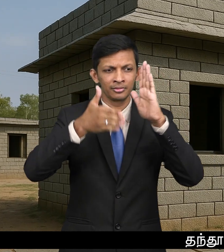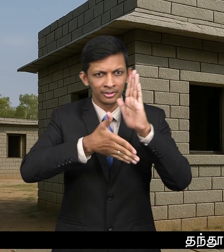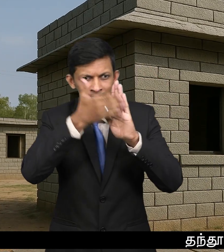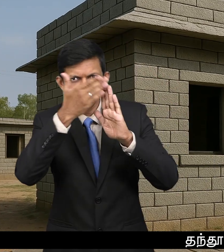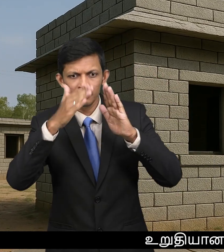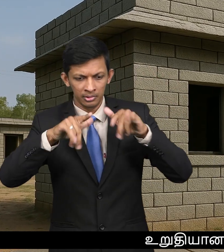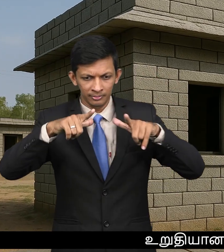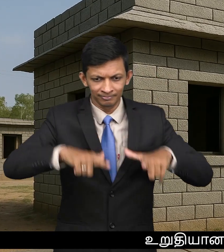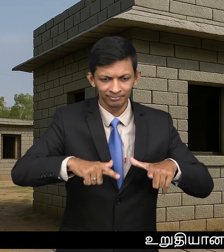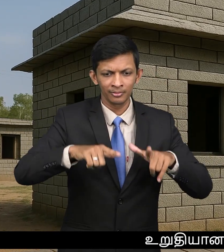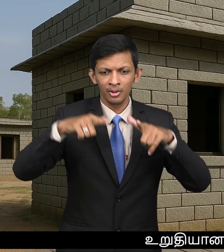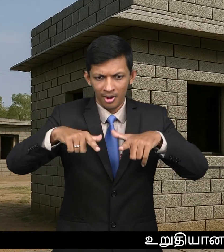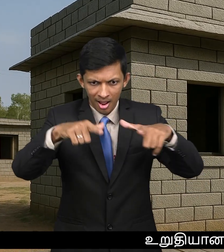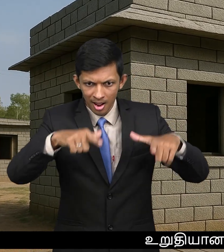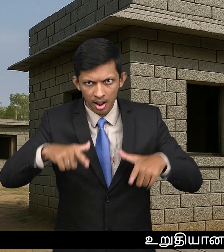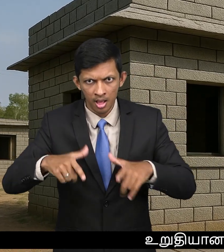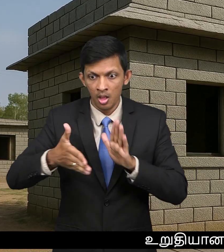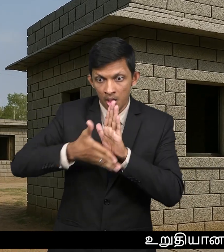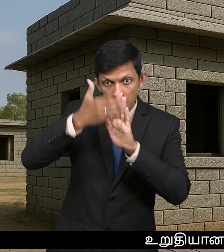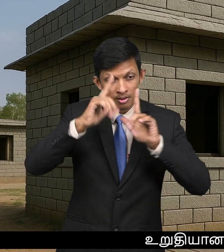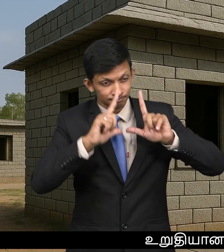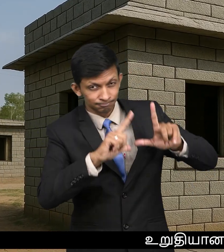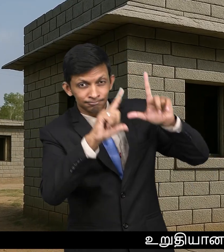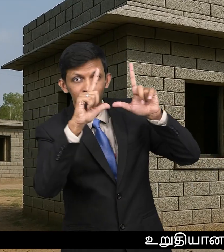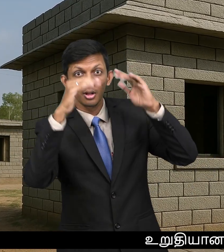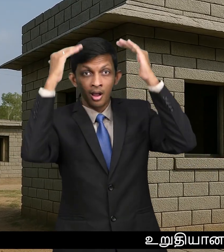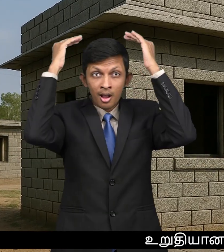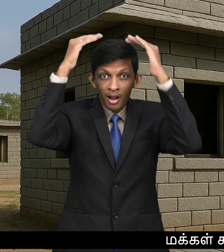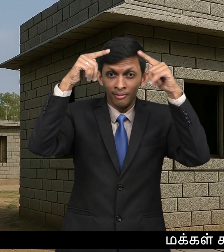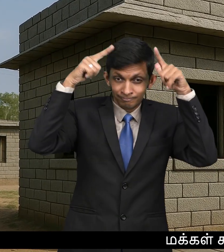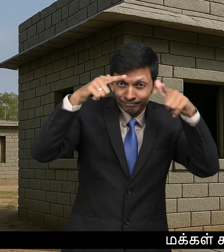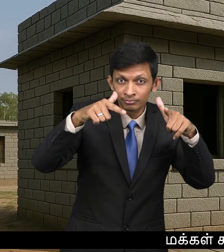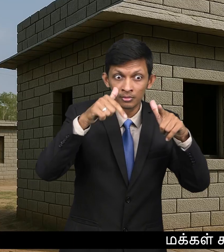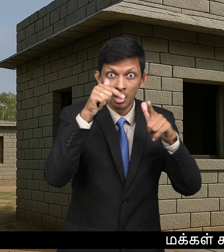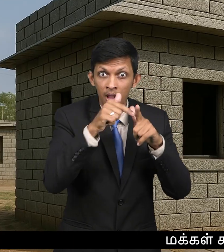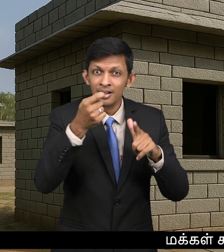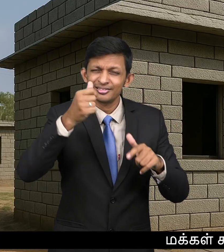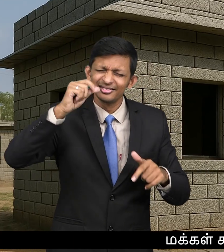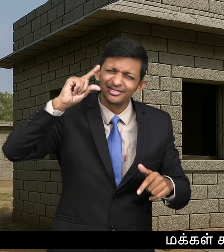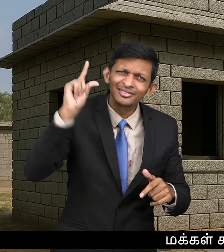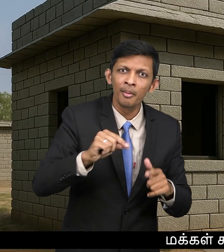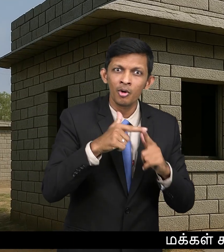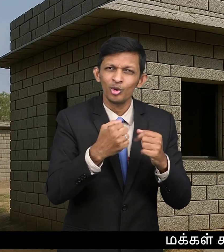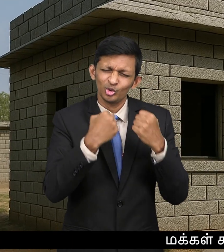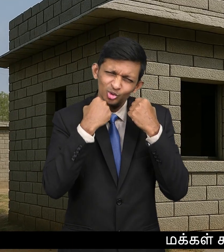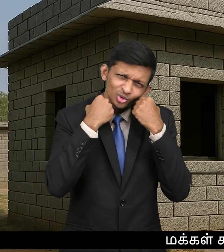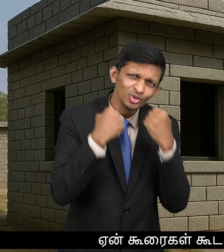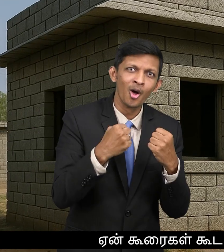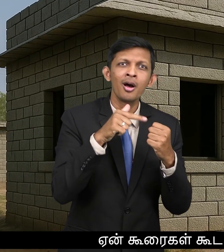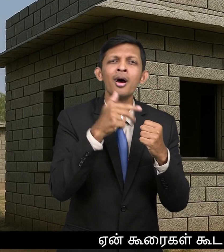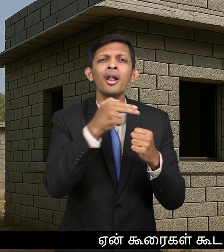தந்தூரில் மலிவான உறுதியான கற்கள் கிடைக்கும். மக்கள் சுவர்கள், தரைகள்,